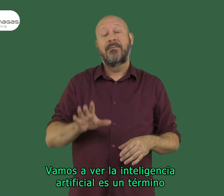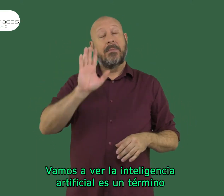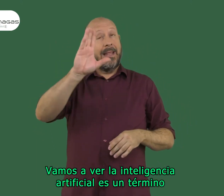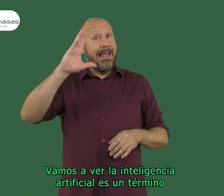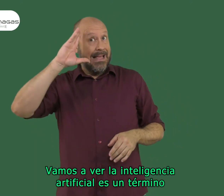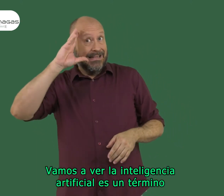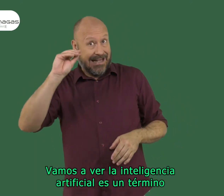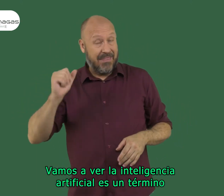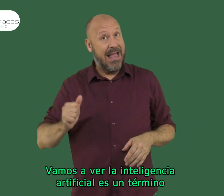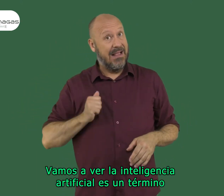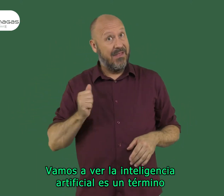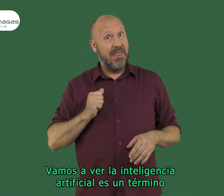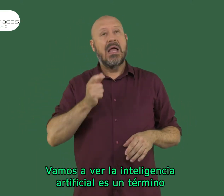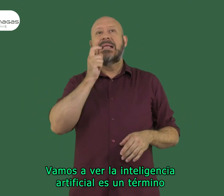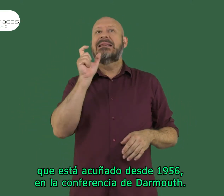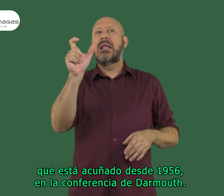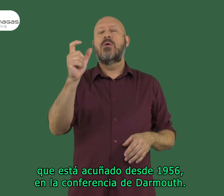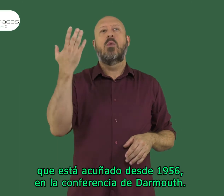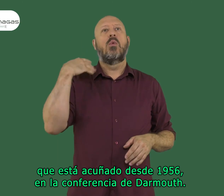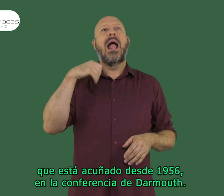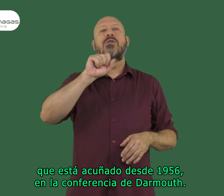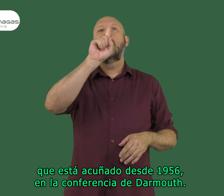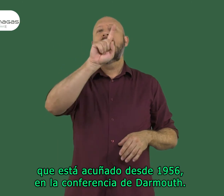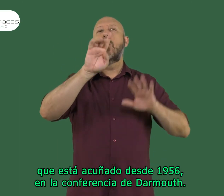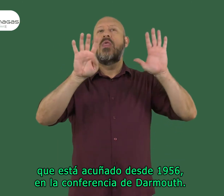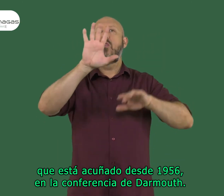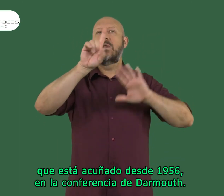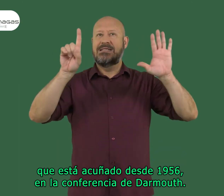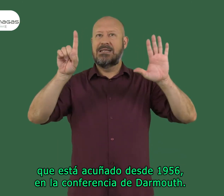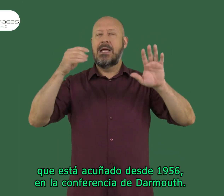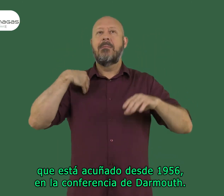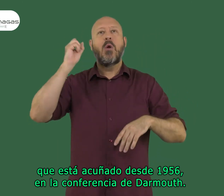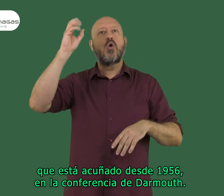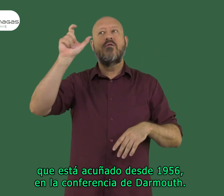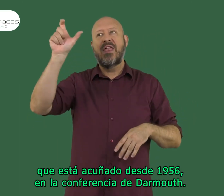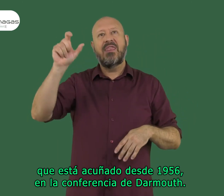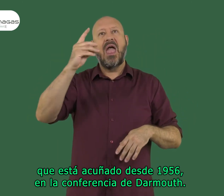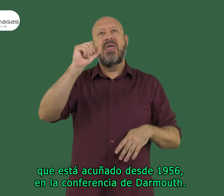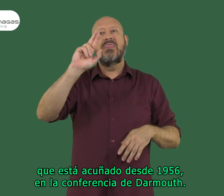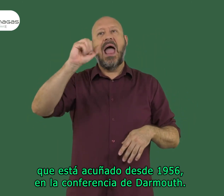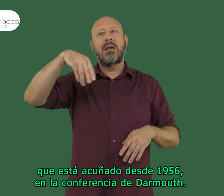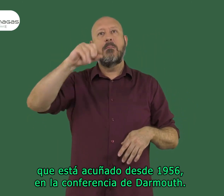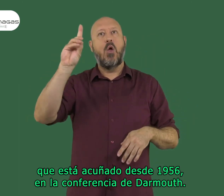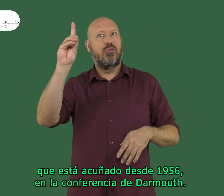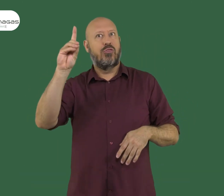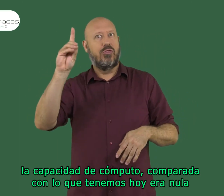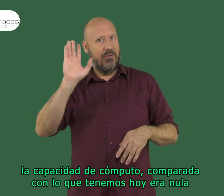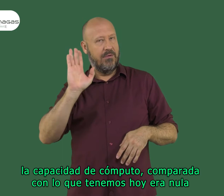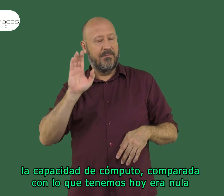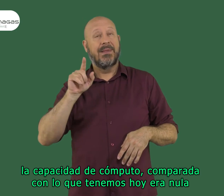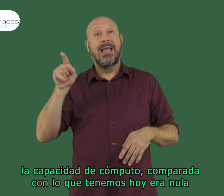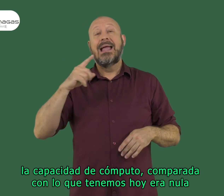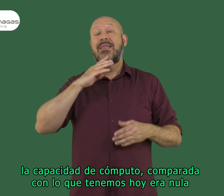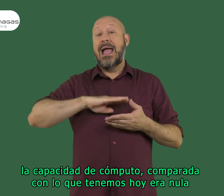la inteligencia artificial es un término que está acuñado desde 1956 en la conferencia de Dartmouth.